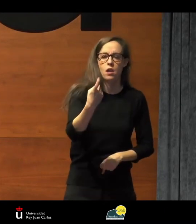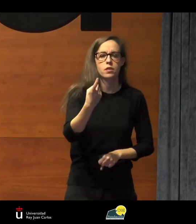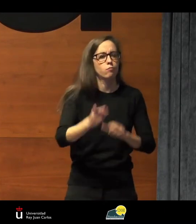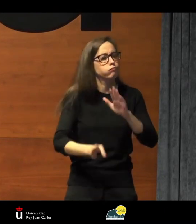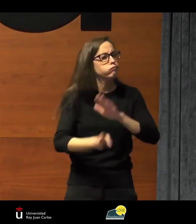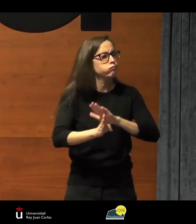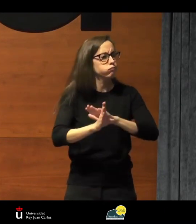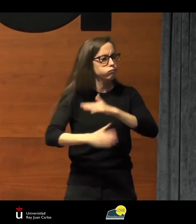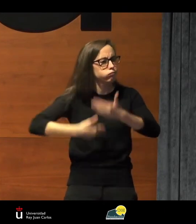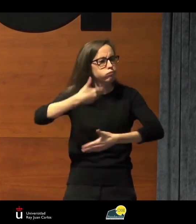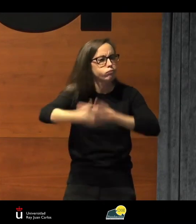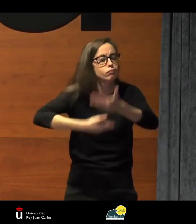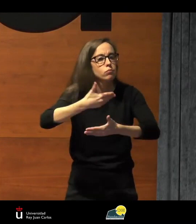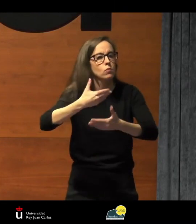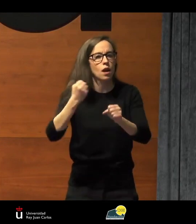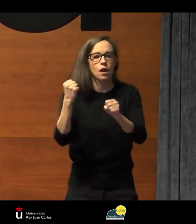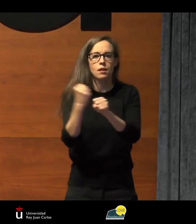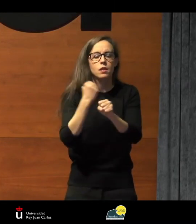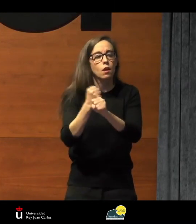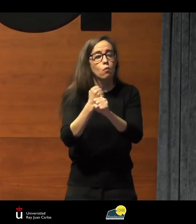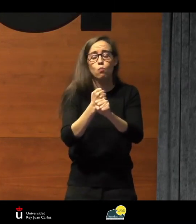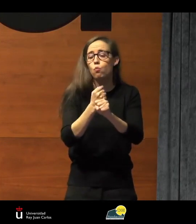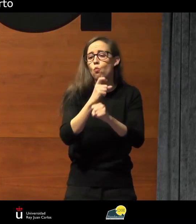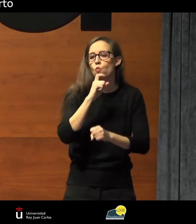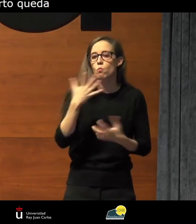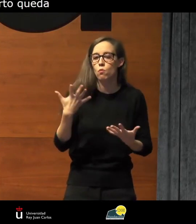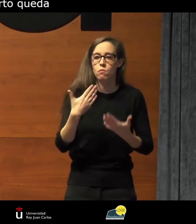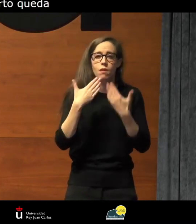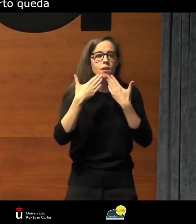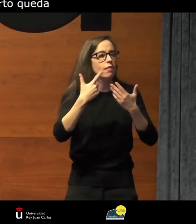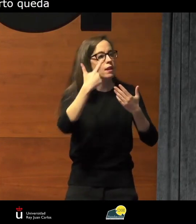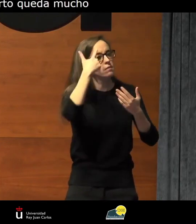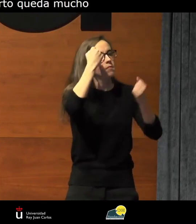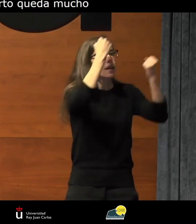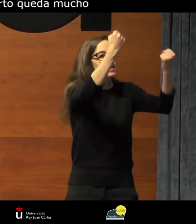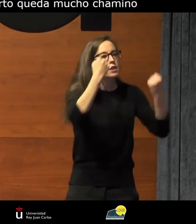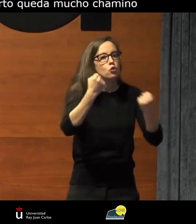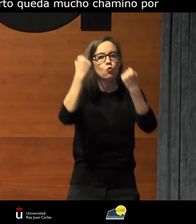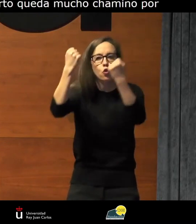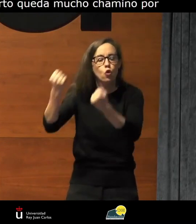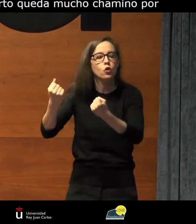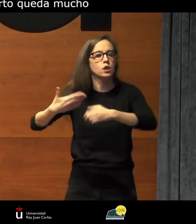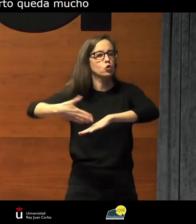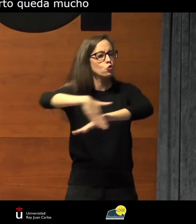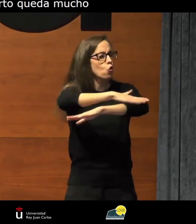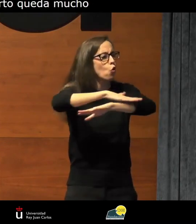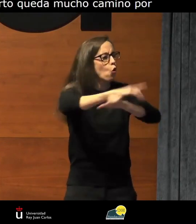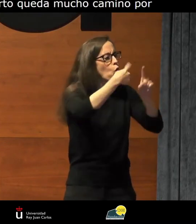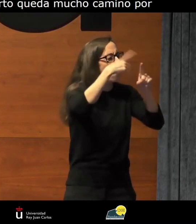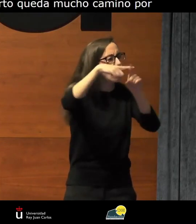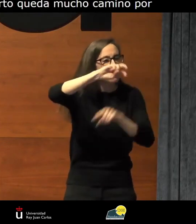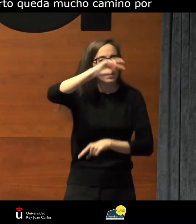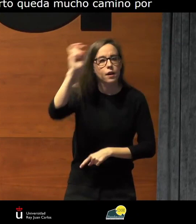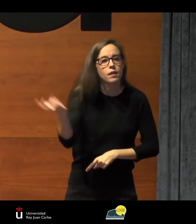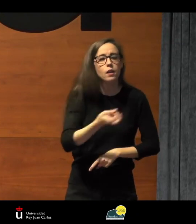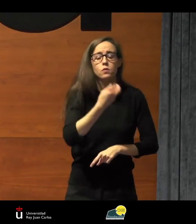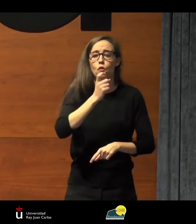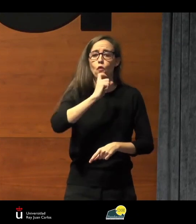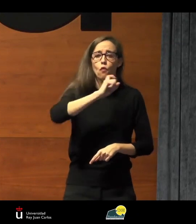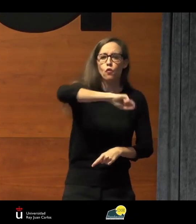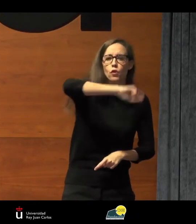seguir trabajando tanto desde las instituciones como desde los gobiernos, como desde las